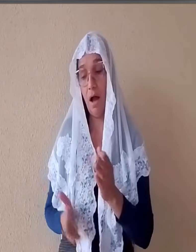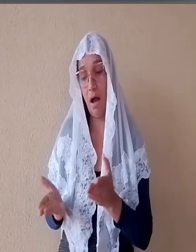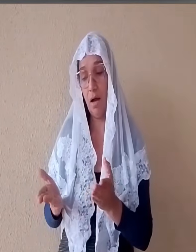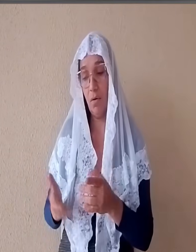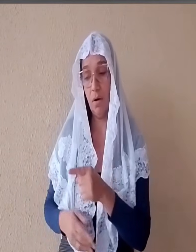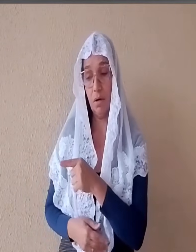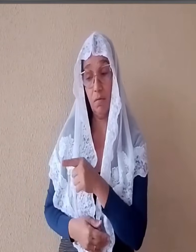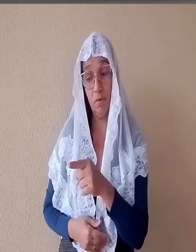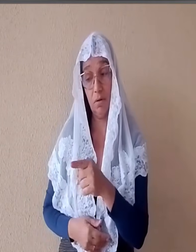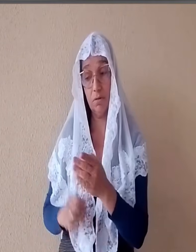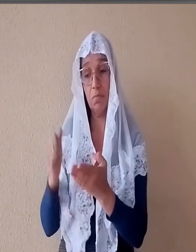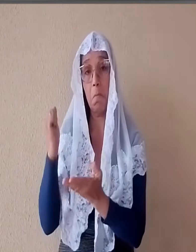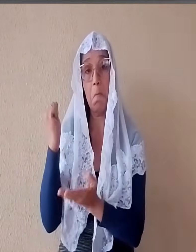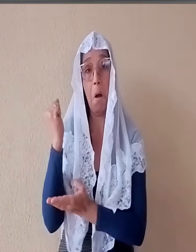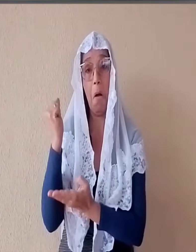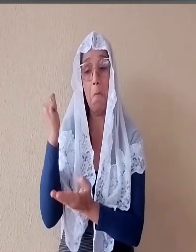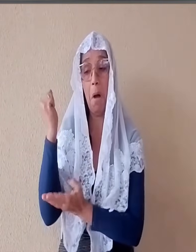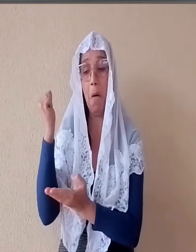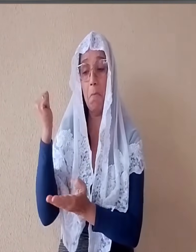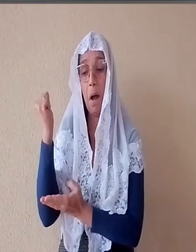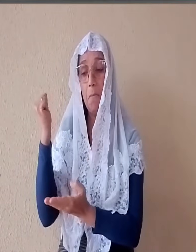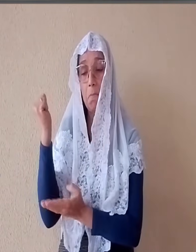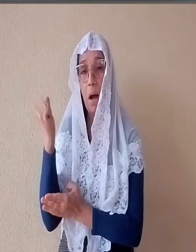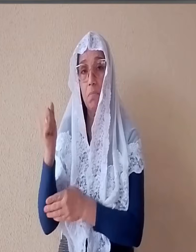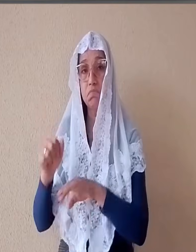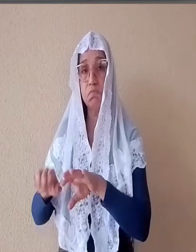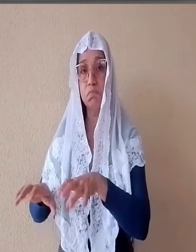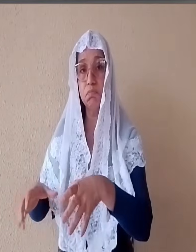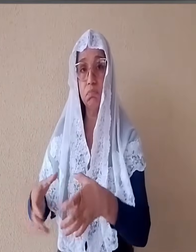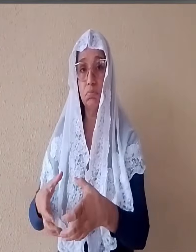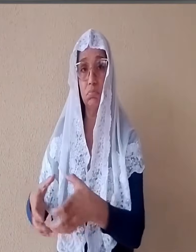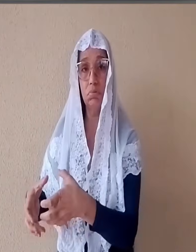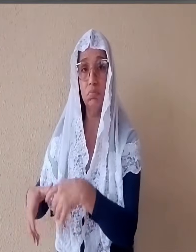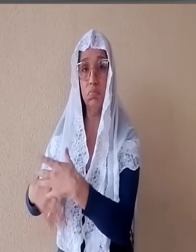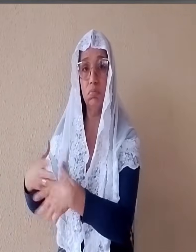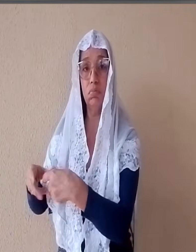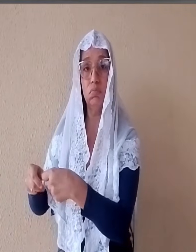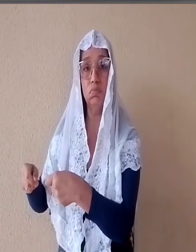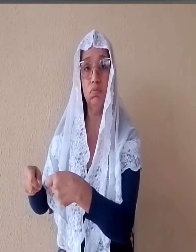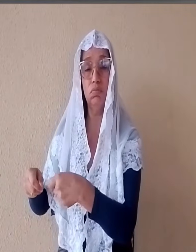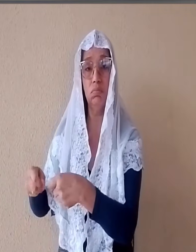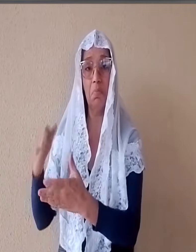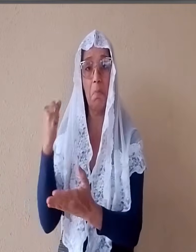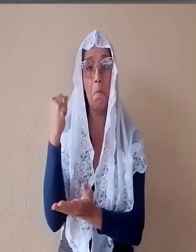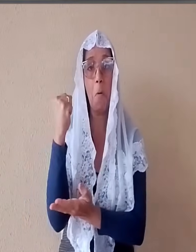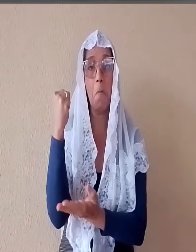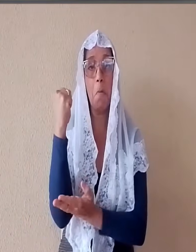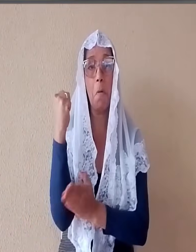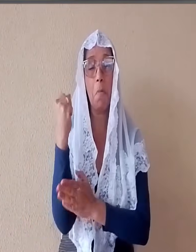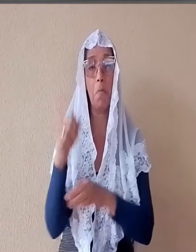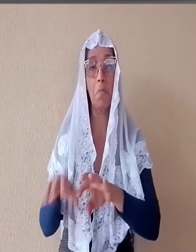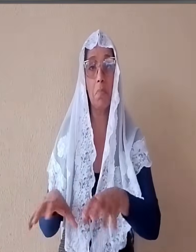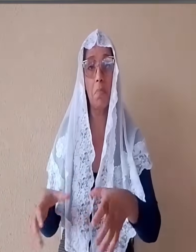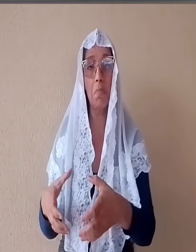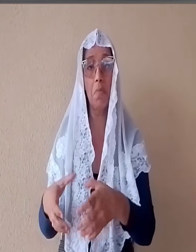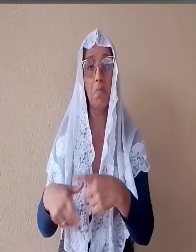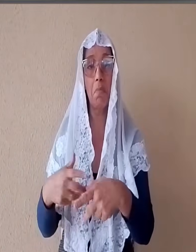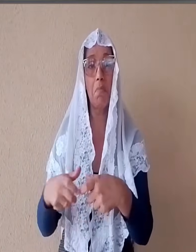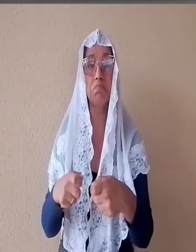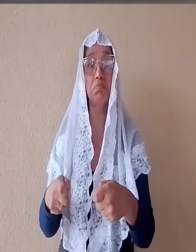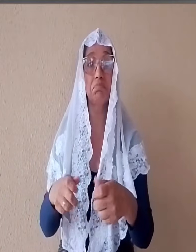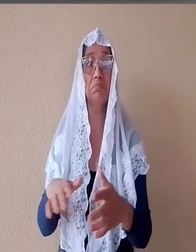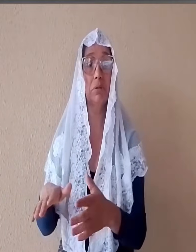Gibeão. Bendito é o nome do Senhor. Cuidado com quem você faz seus concertos. Glória ao nome do Senhor. A obra é de